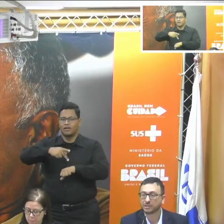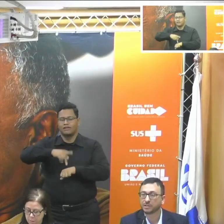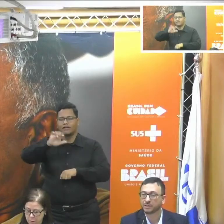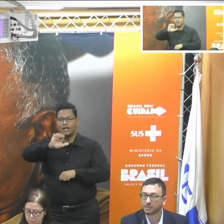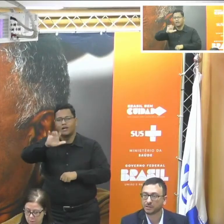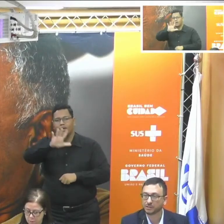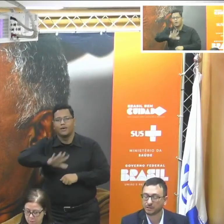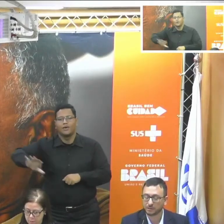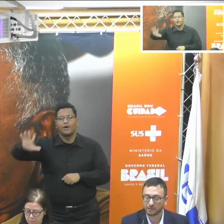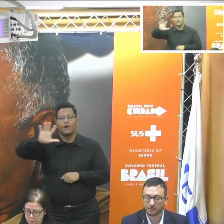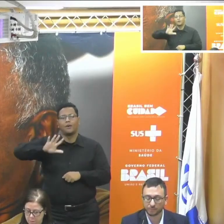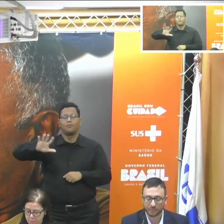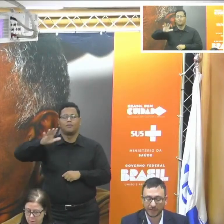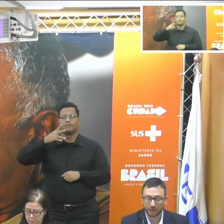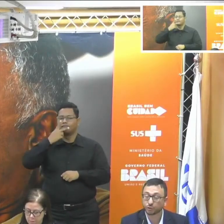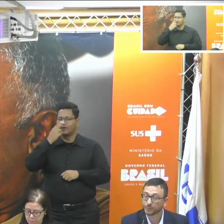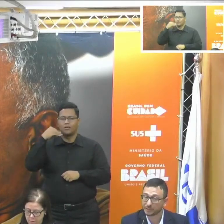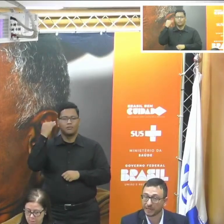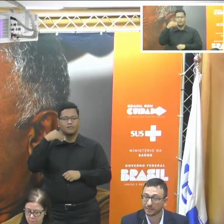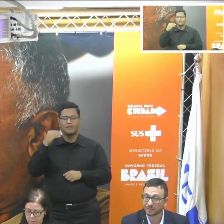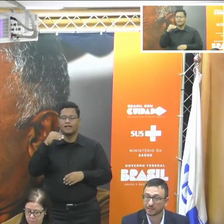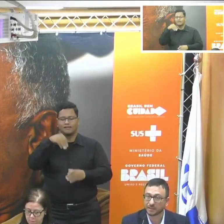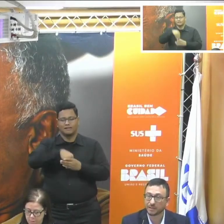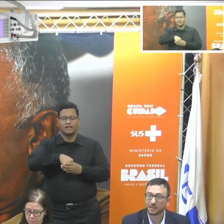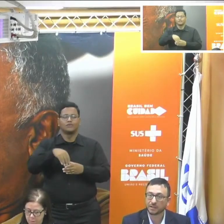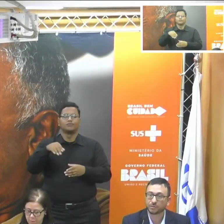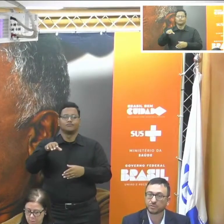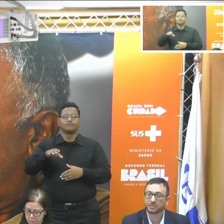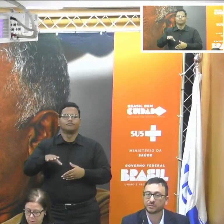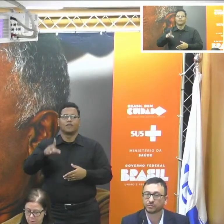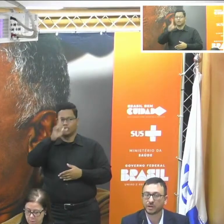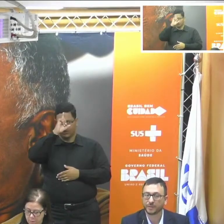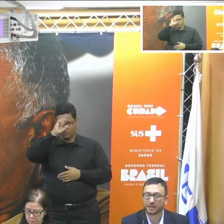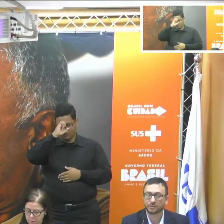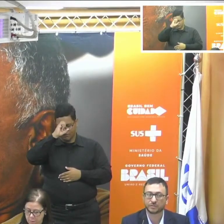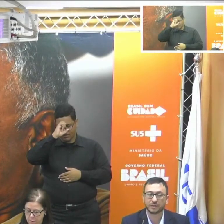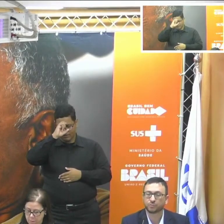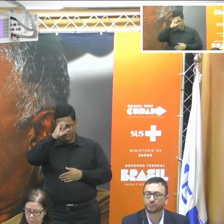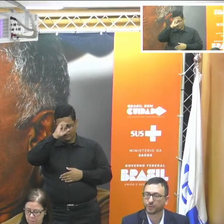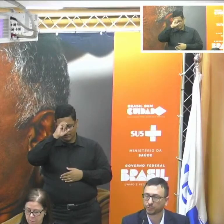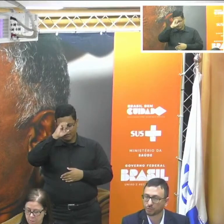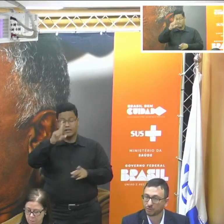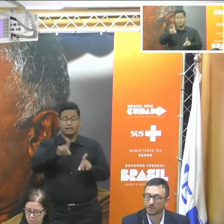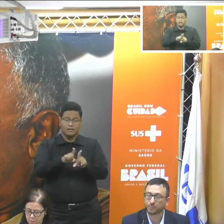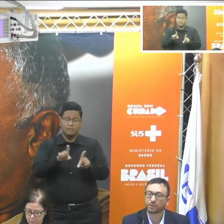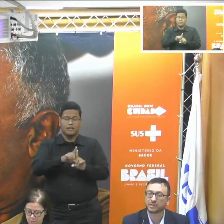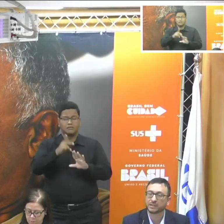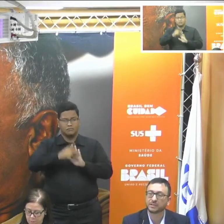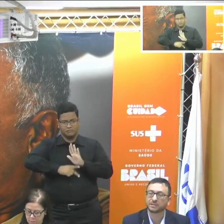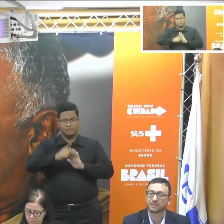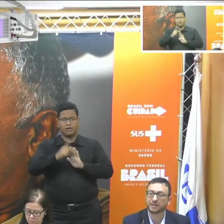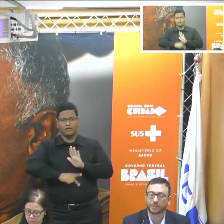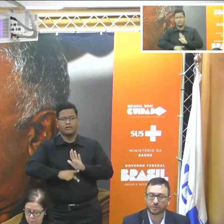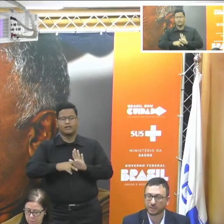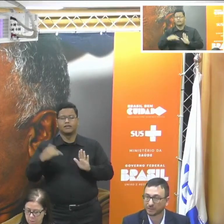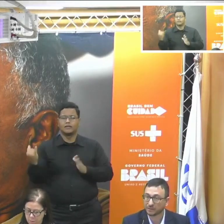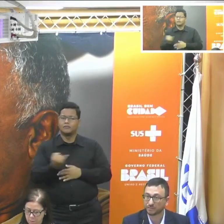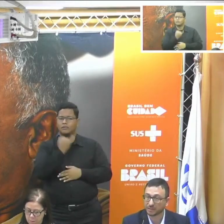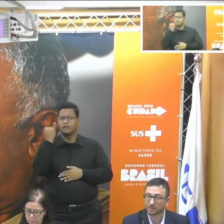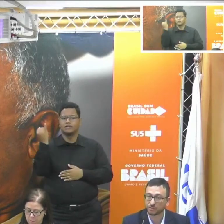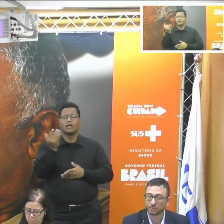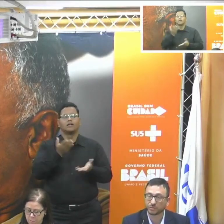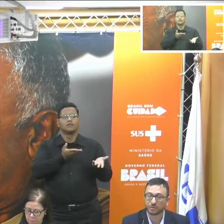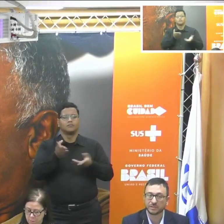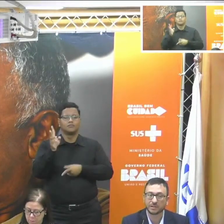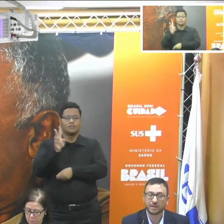são em em em eh hospitais né inclusive com trabalhos né com protocolos importantes né para cuidar em